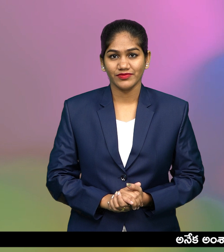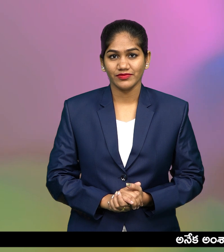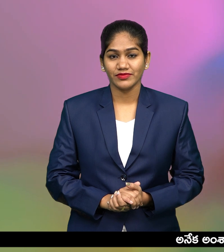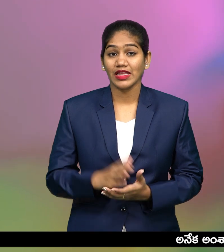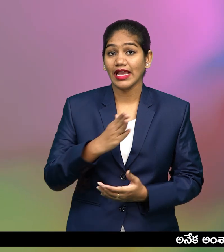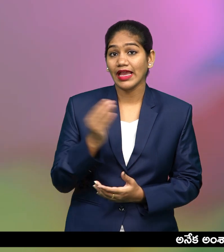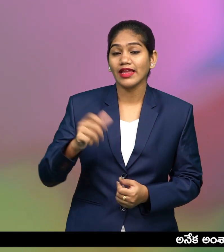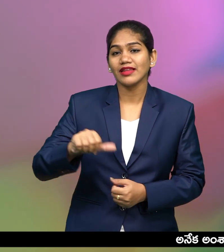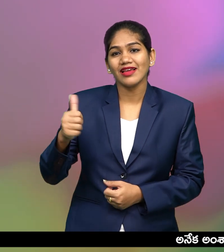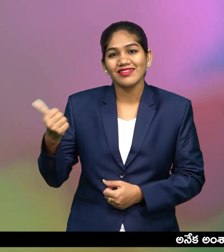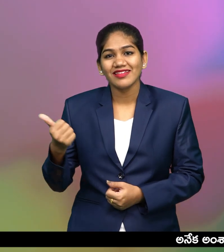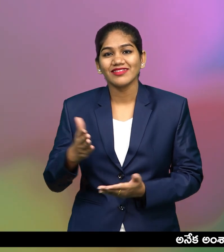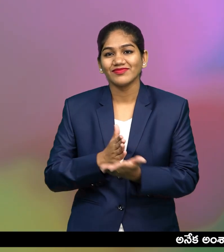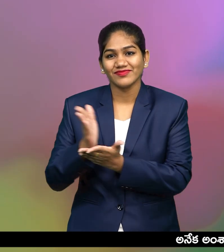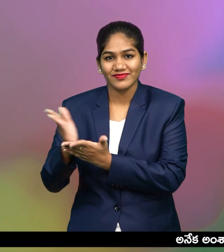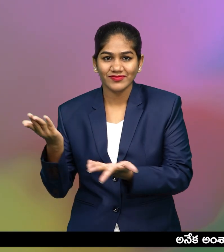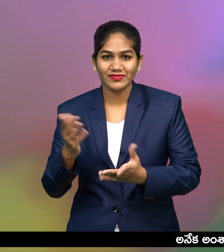అనేక అంశాలు కారణమని చెప్పవచ్చు.